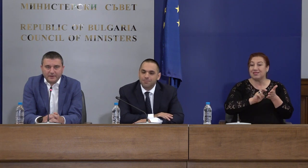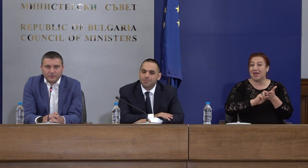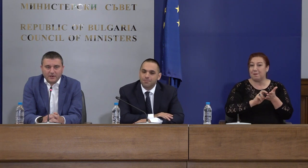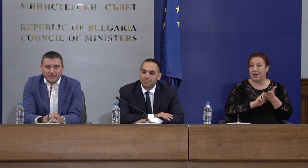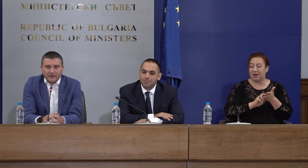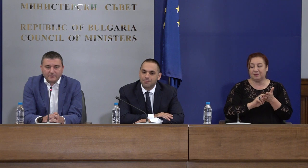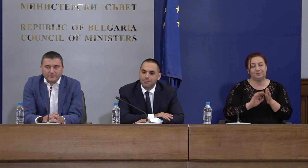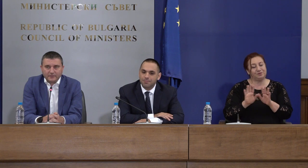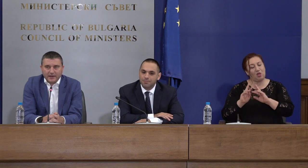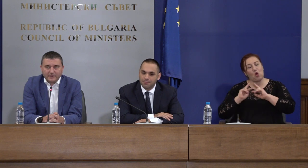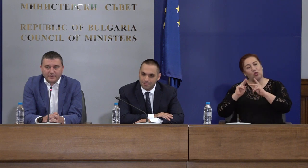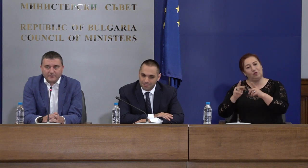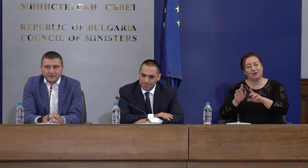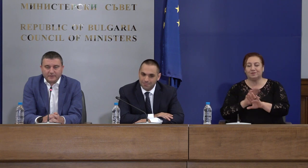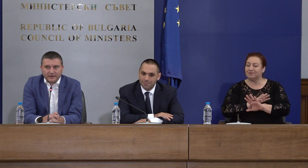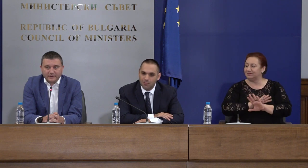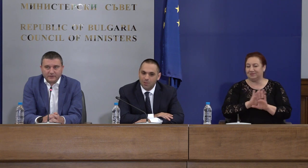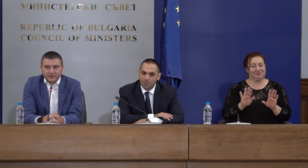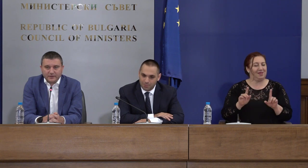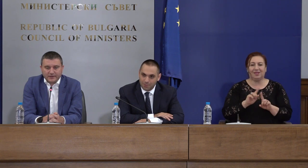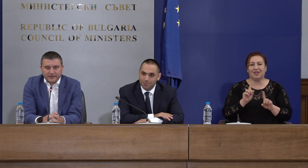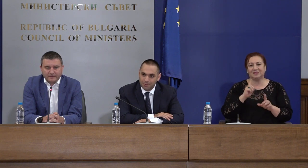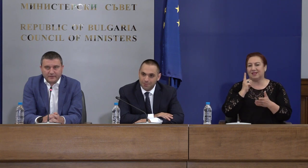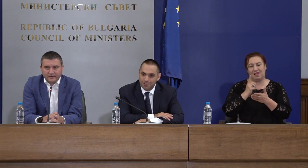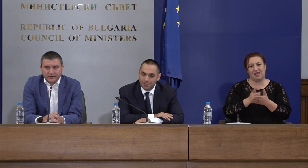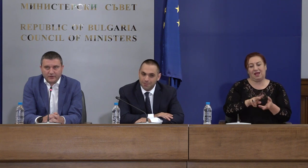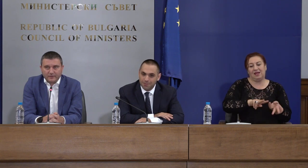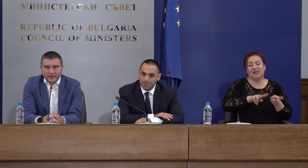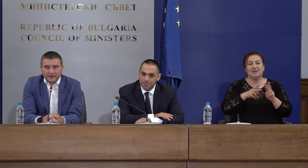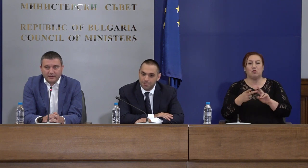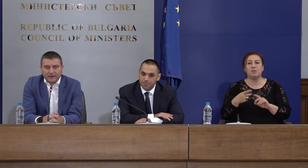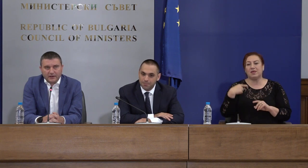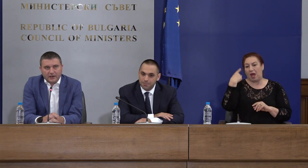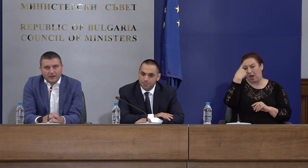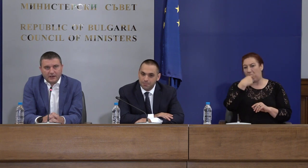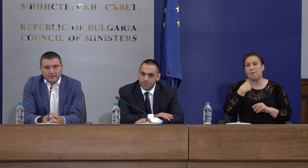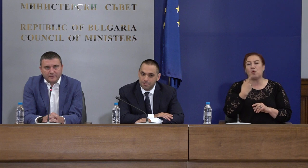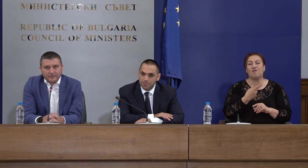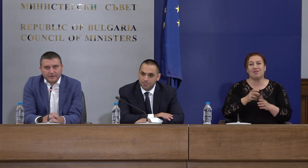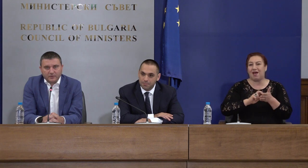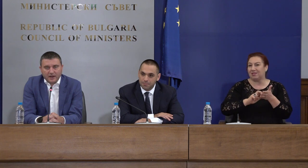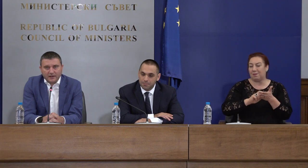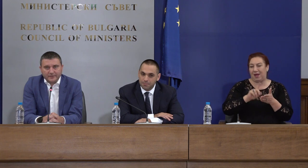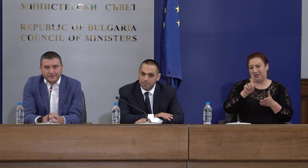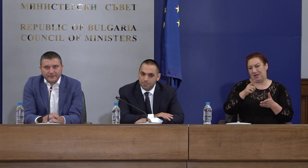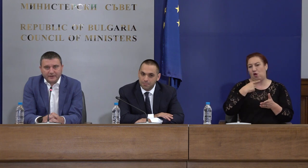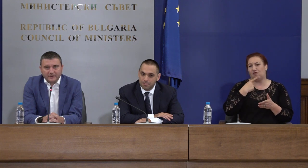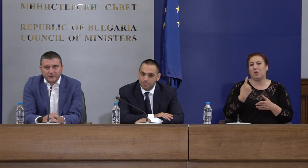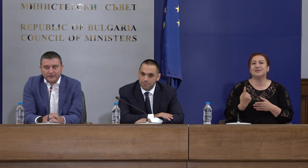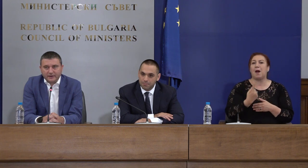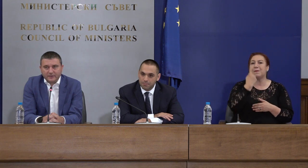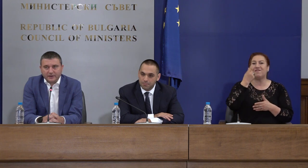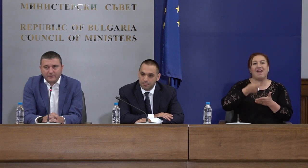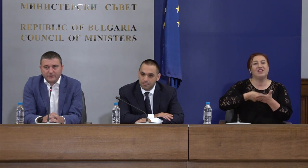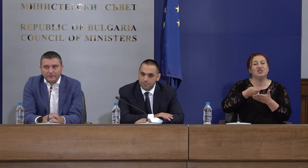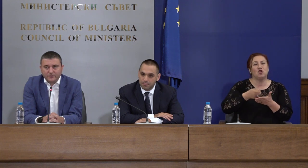Не предполага промяна на профила на банката, ако говорим за Първа инвестиционна банка. Предполага